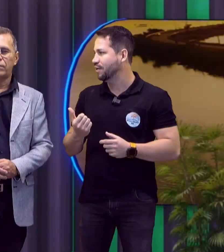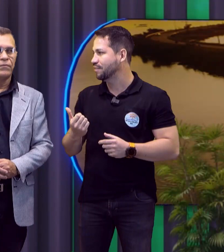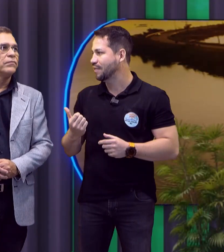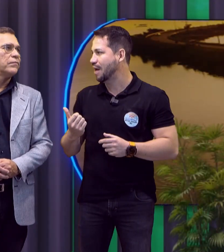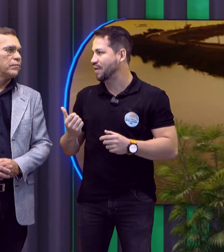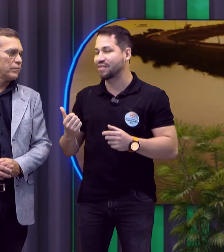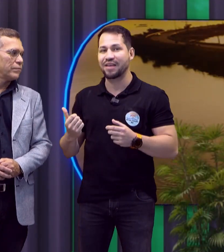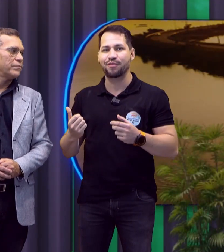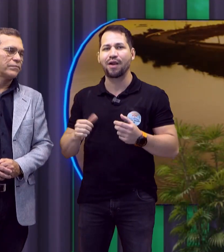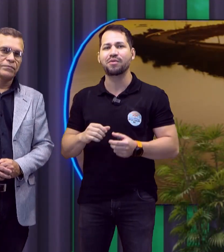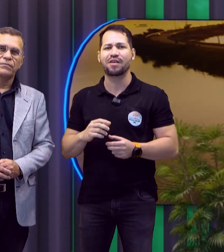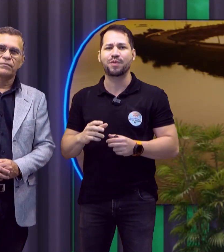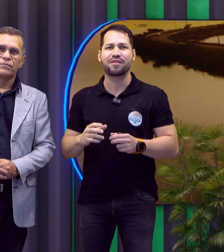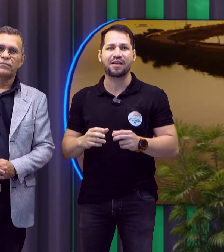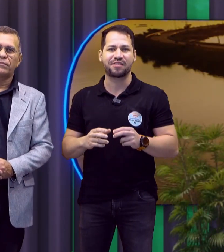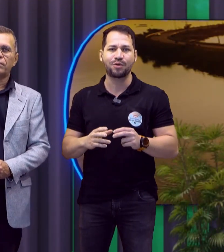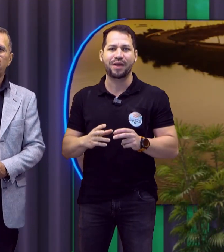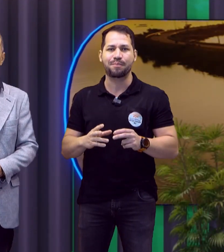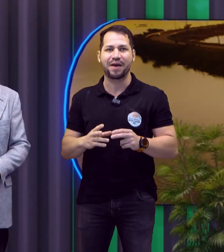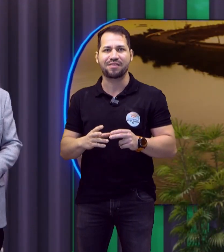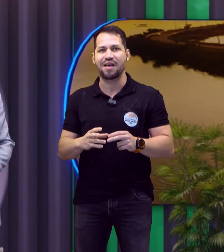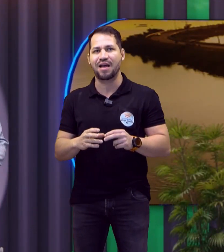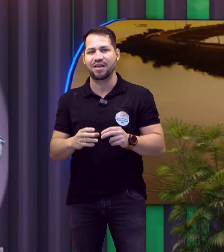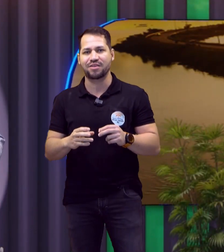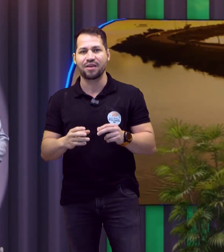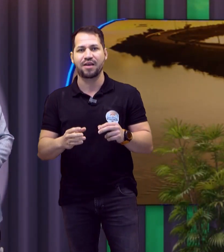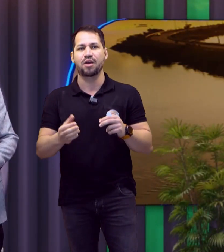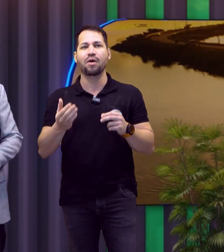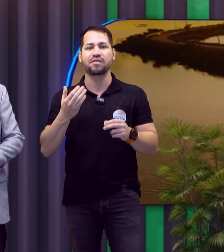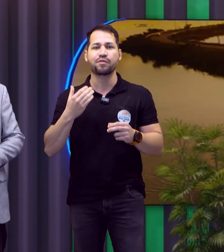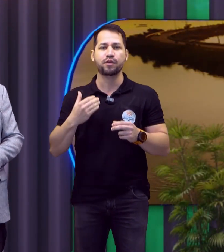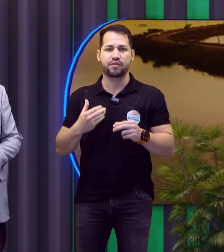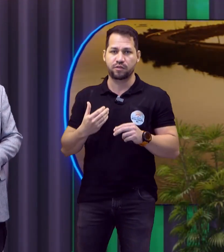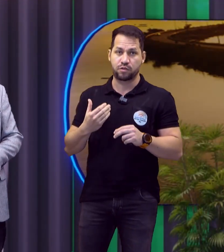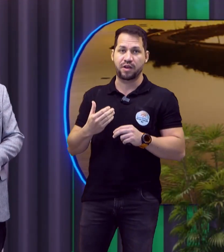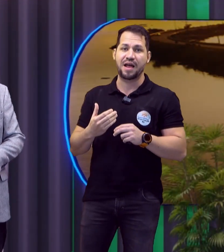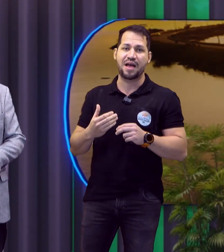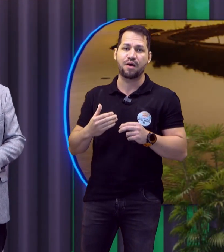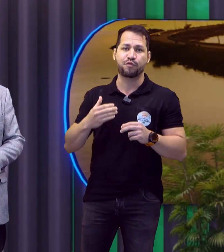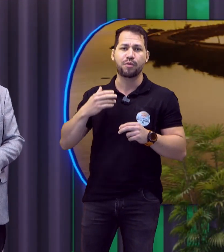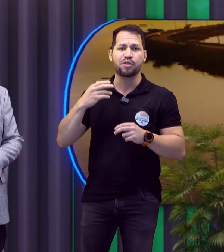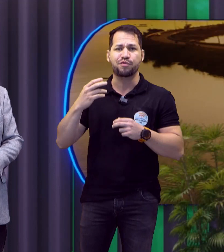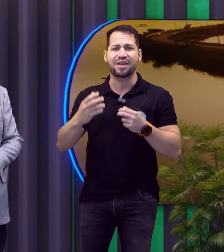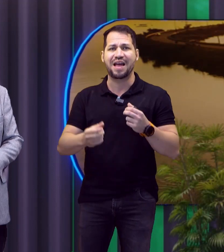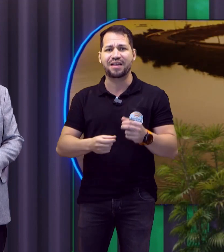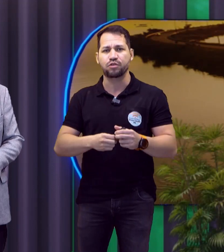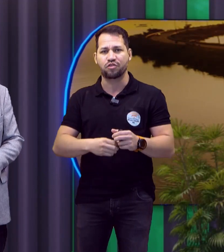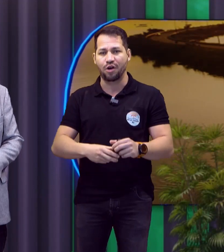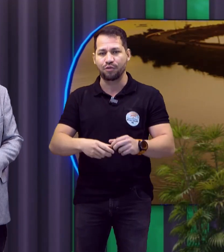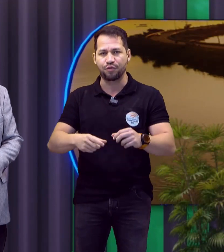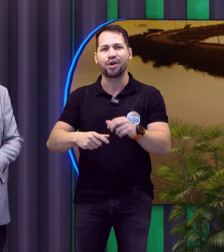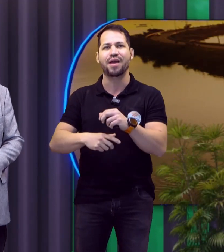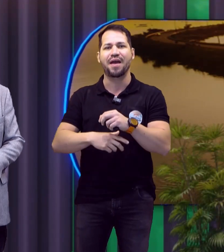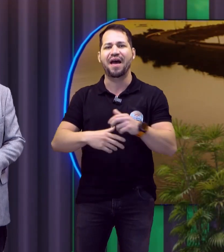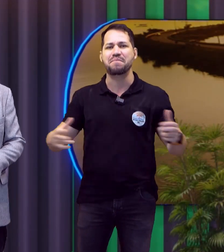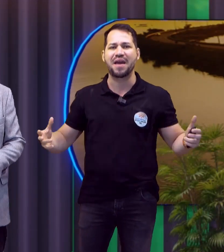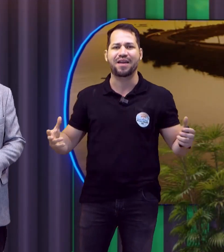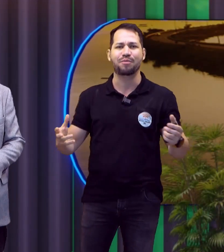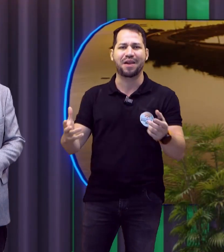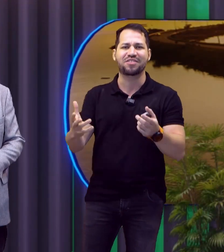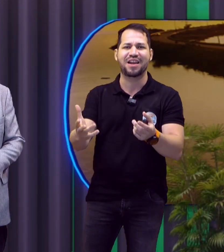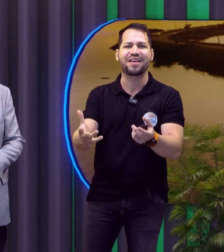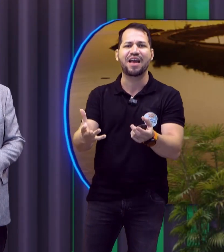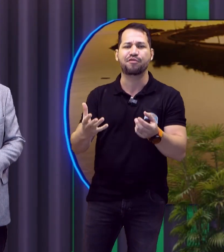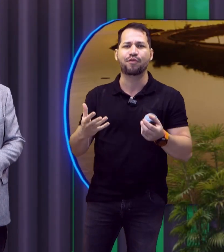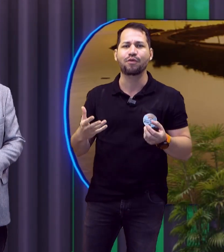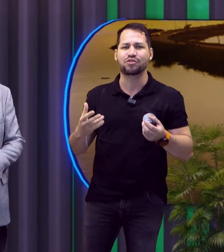solo, né? Apesar que falamos na explicação que a paisagem, com as revoluções industriais, foi modificado, o solo foi aberto